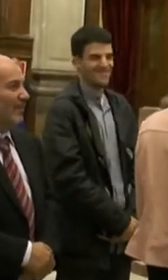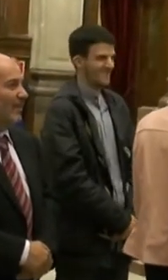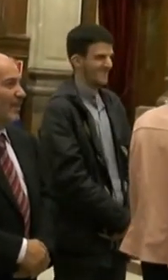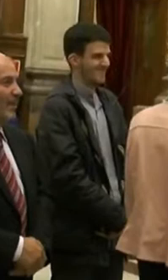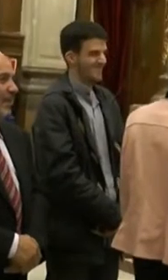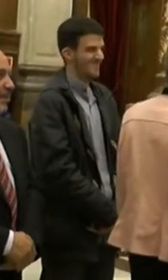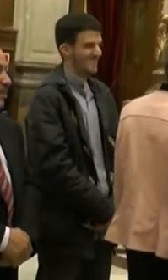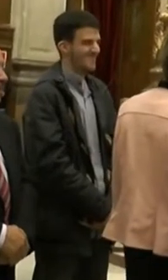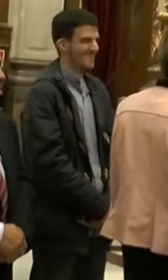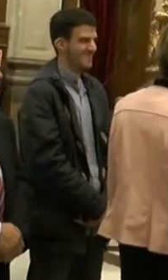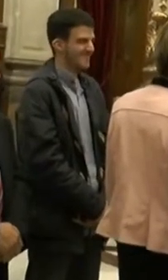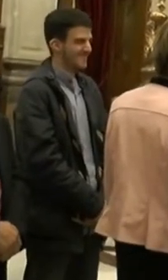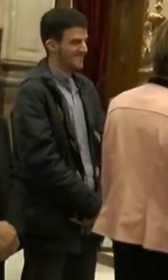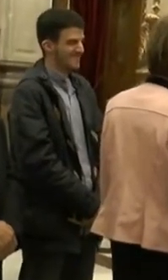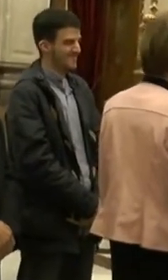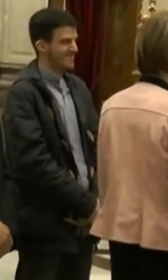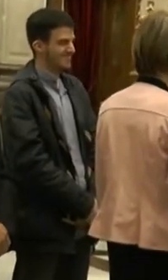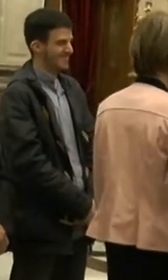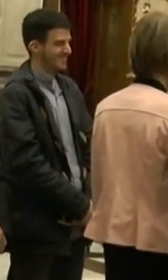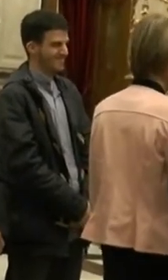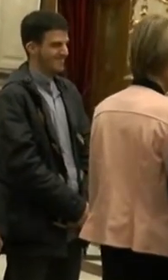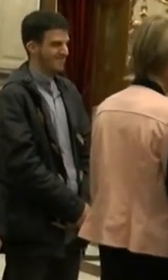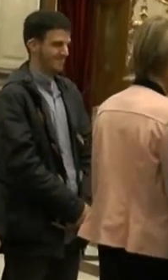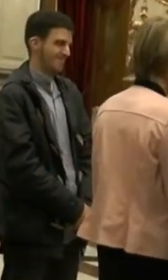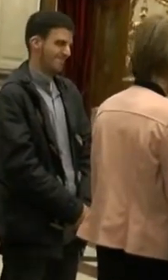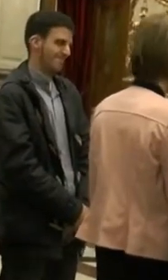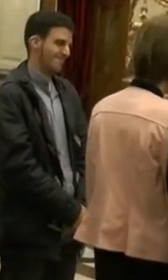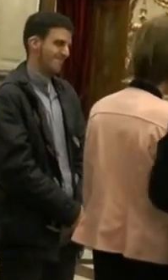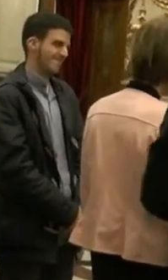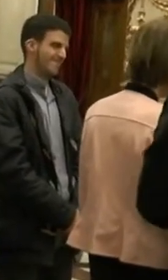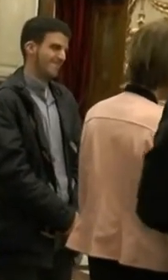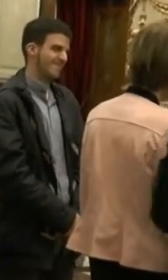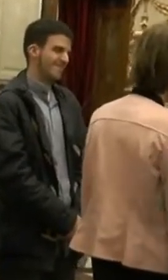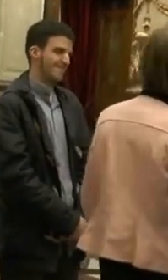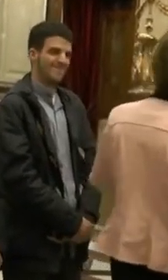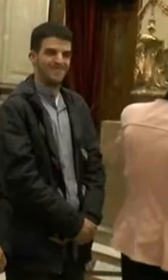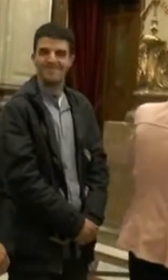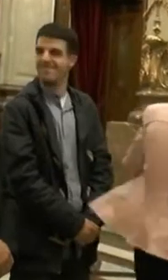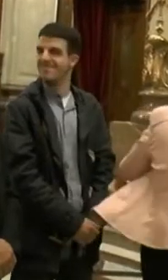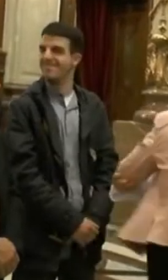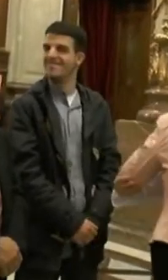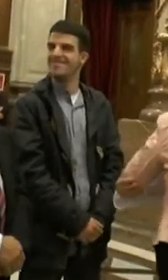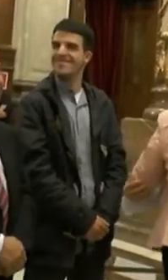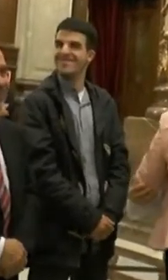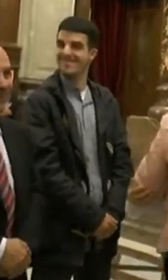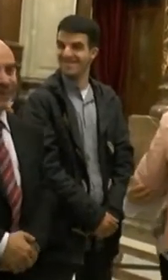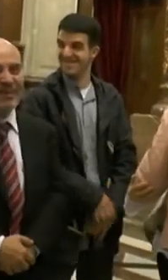Susana, de la Junta Directiva de la Asociación de Sordos de Zaragoza y Aragón.